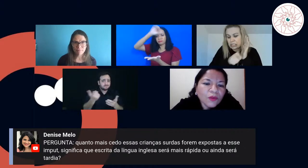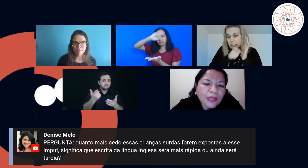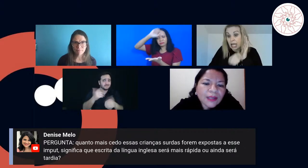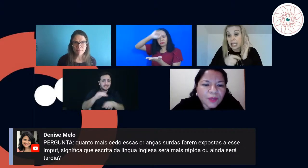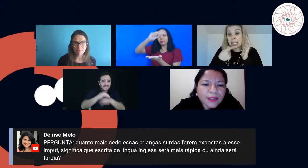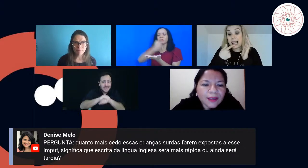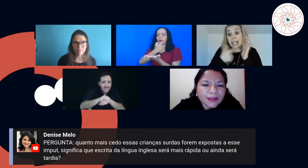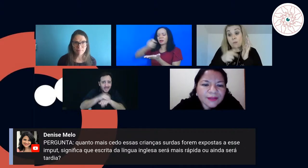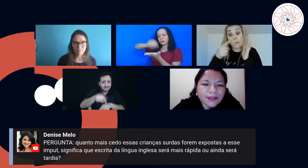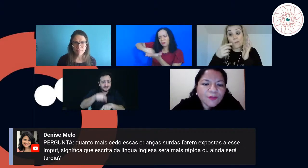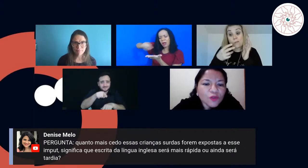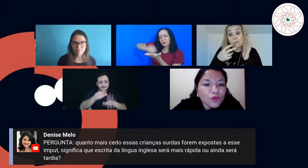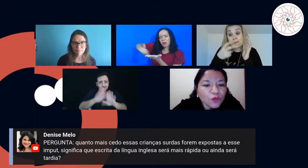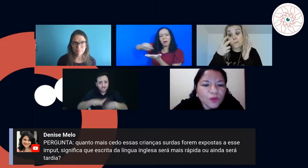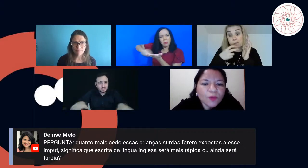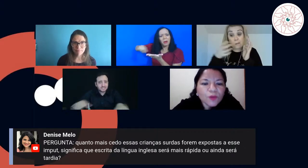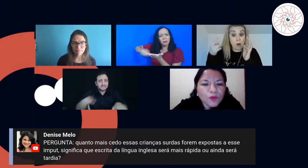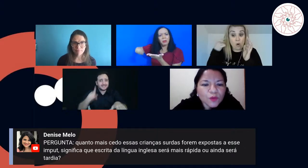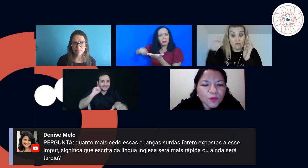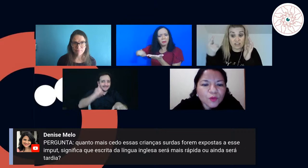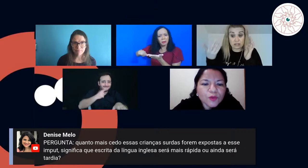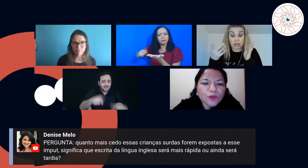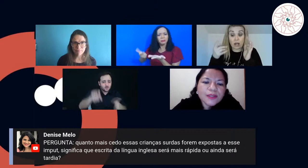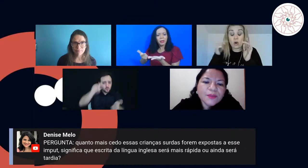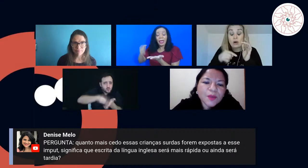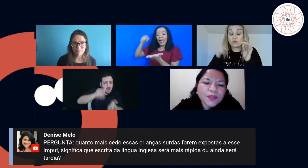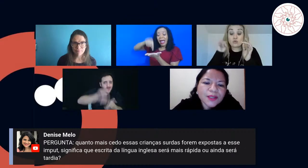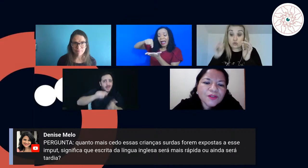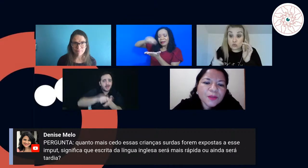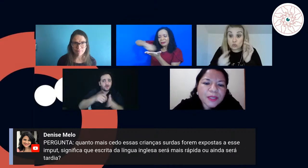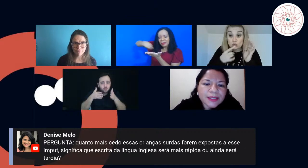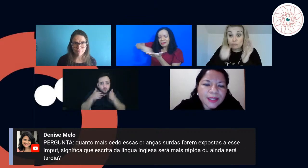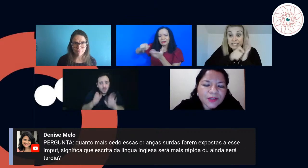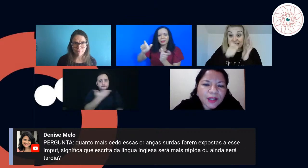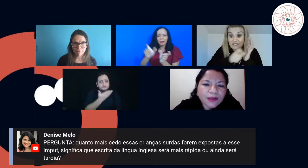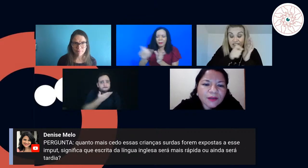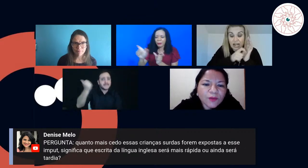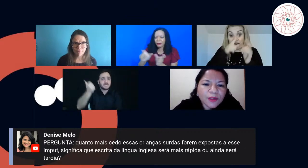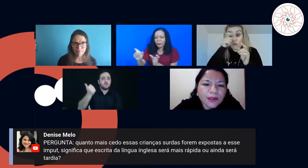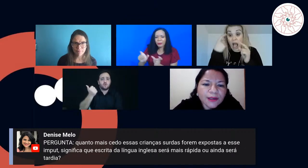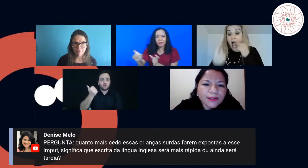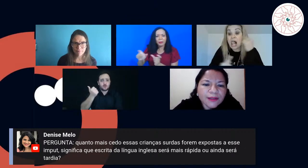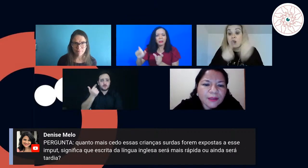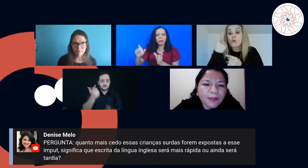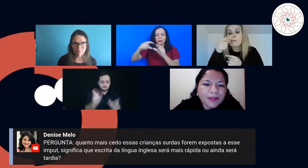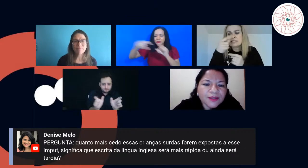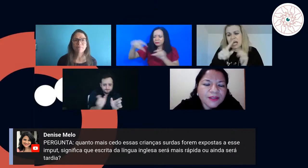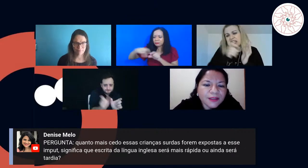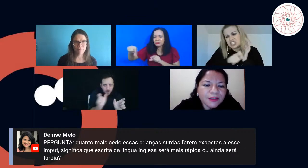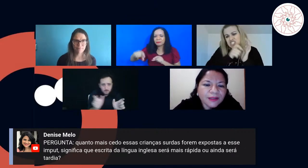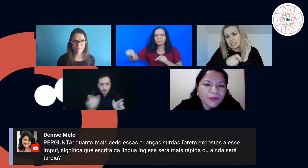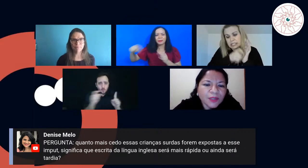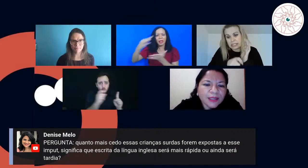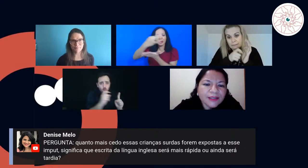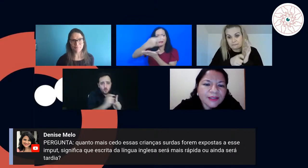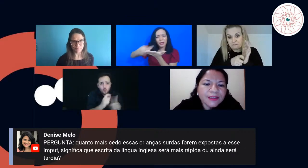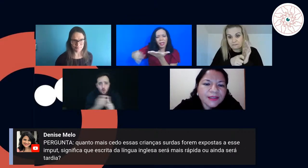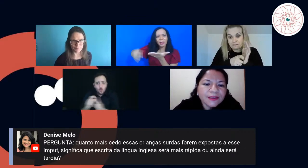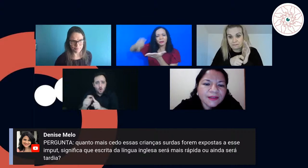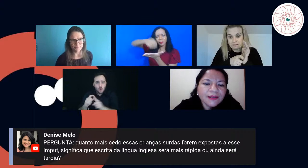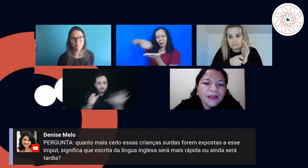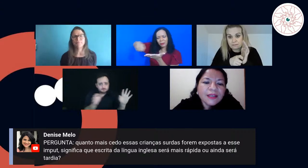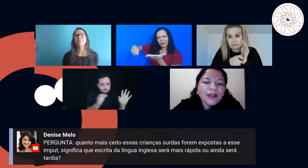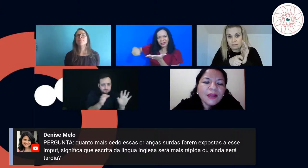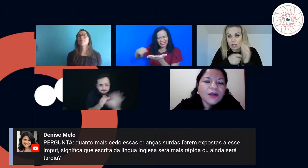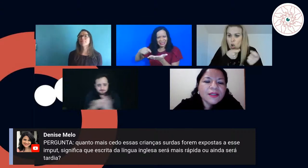inglesa, né? alguns surdos, alguns surdos nesse processo de aprendizagem da língua inglesa, na parte escrita, da modalidade escrita,